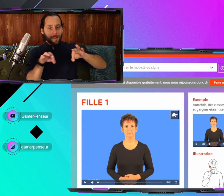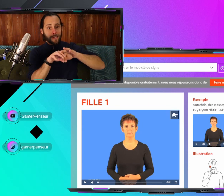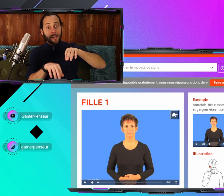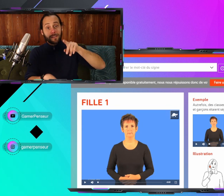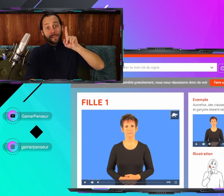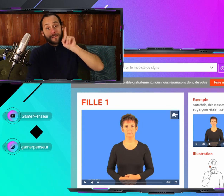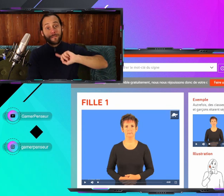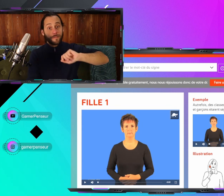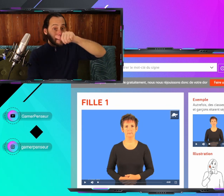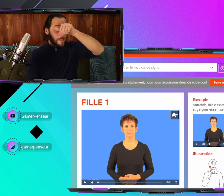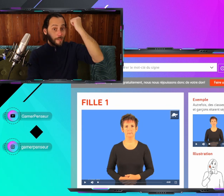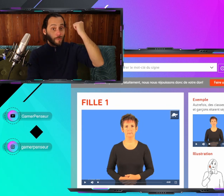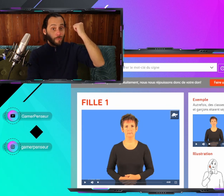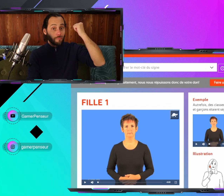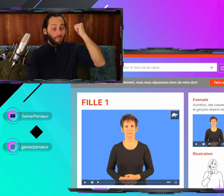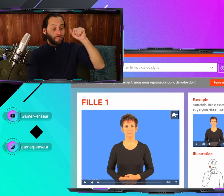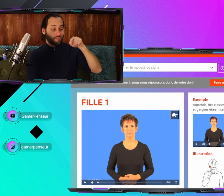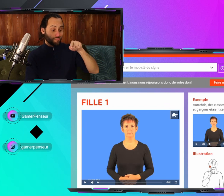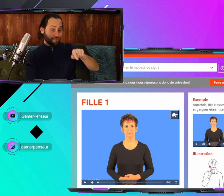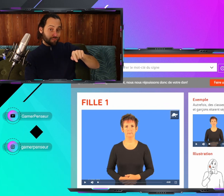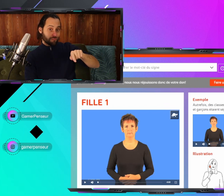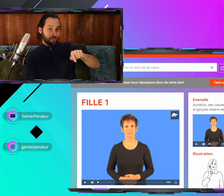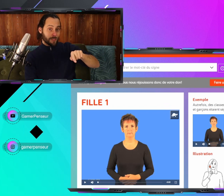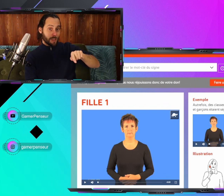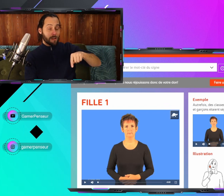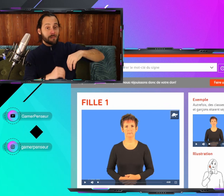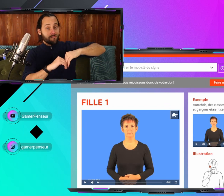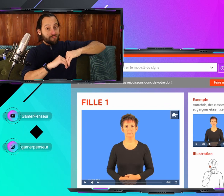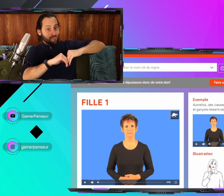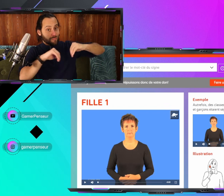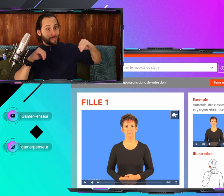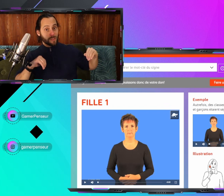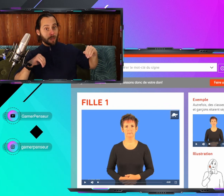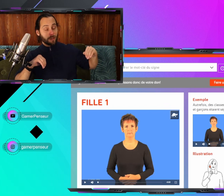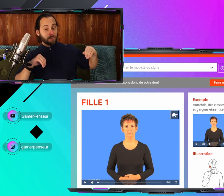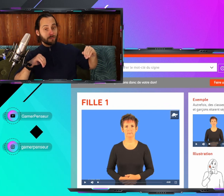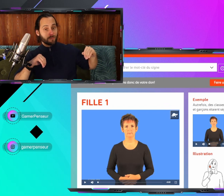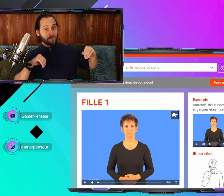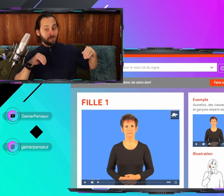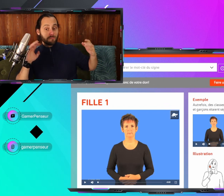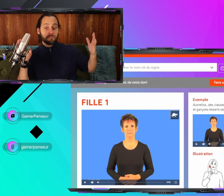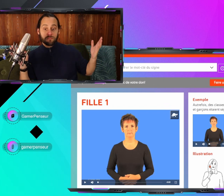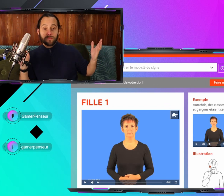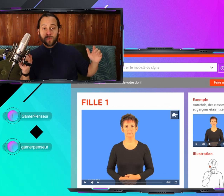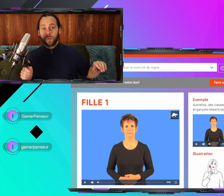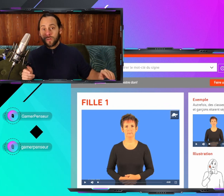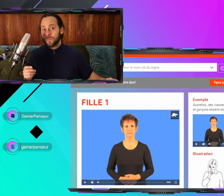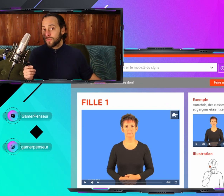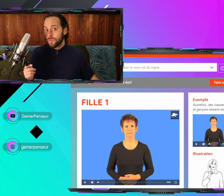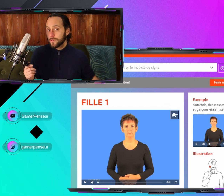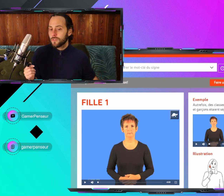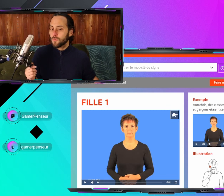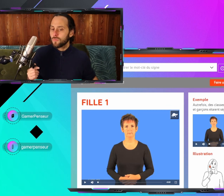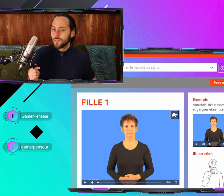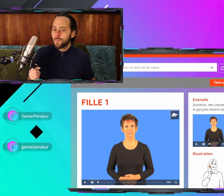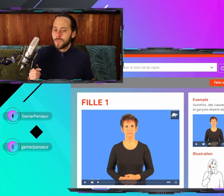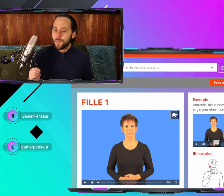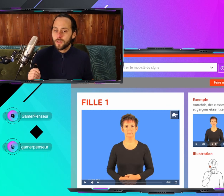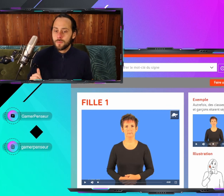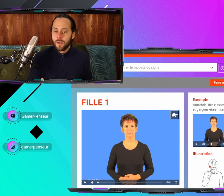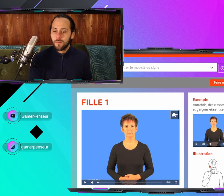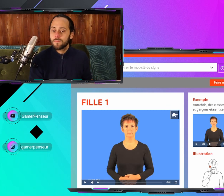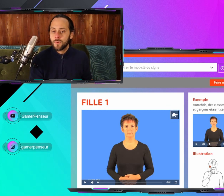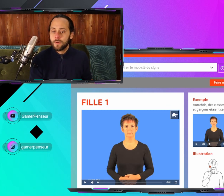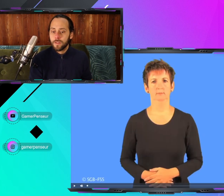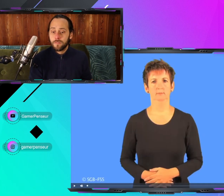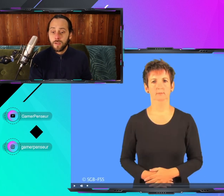autrefois, classe fille, garçon. Ça, séparé. Je crois que, effectivement, ça peut être